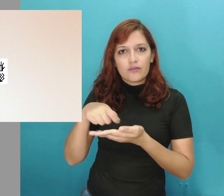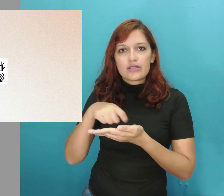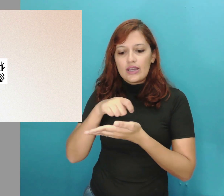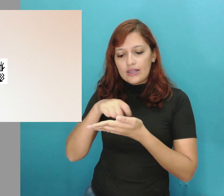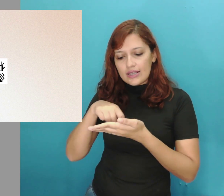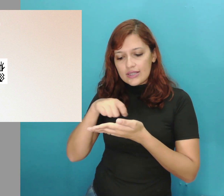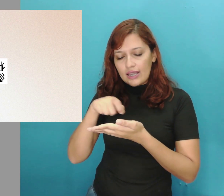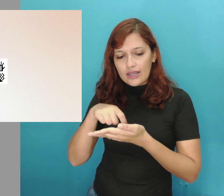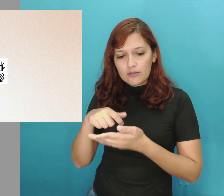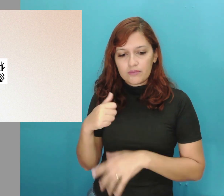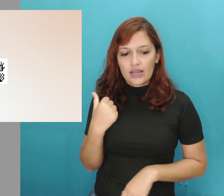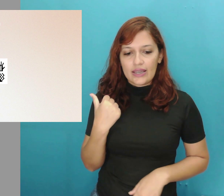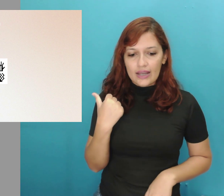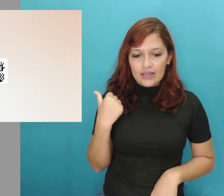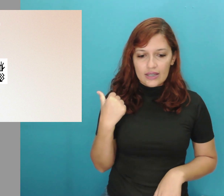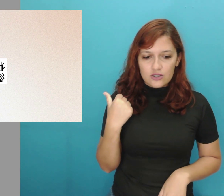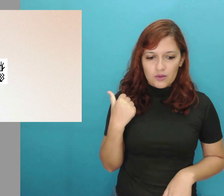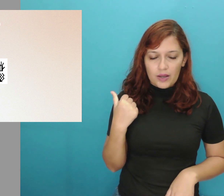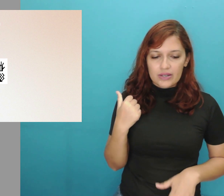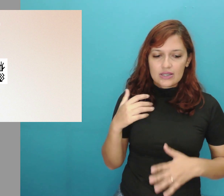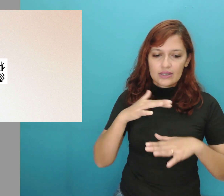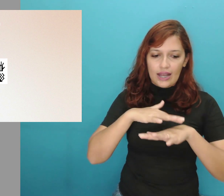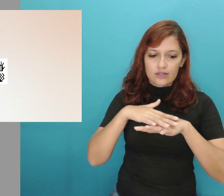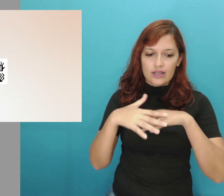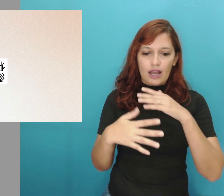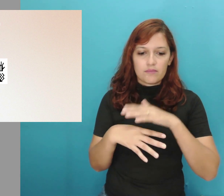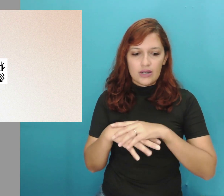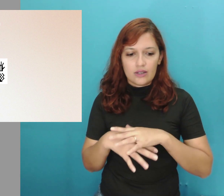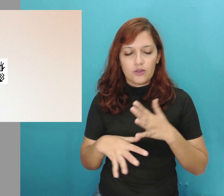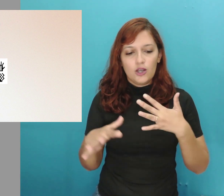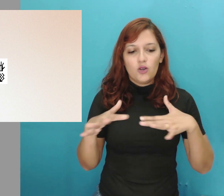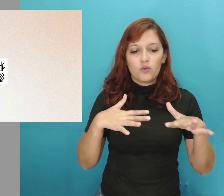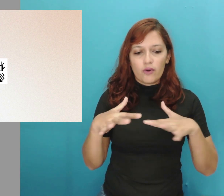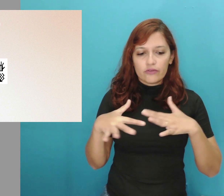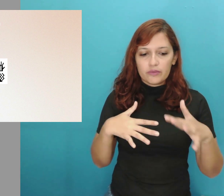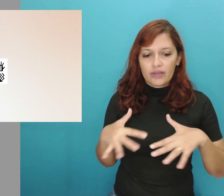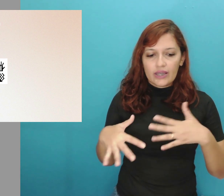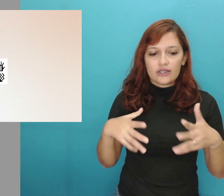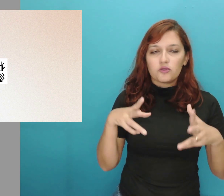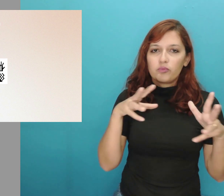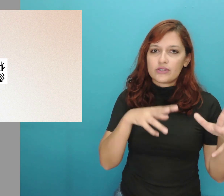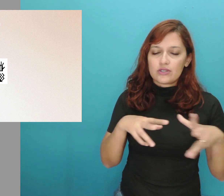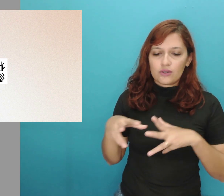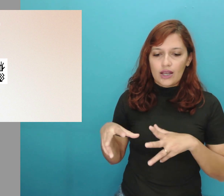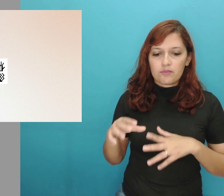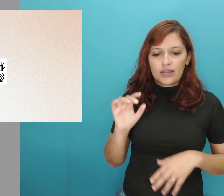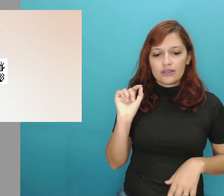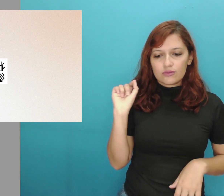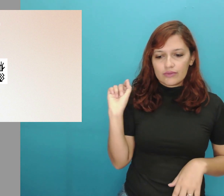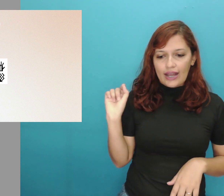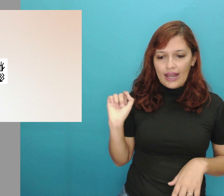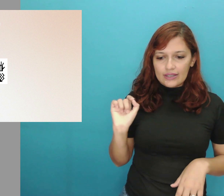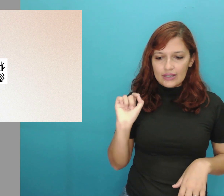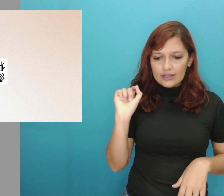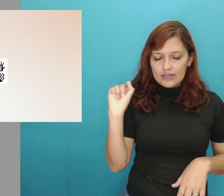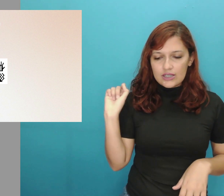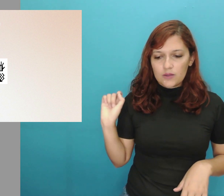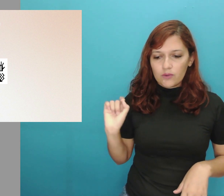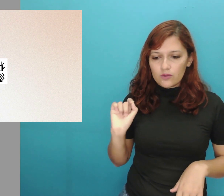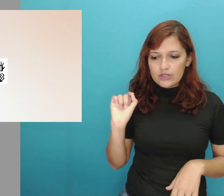você desenha e aqui estão representados, né, a mão, o movimento, o posicionamento com cada símbolozinho